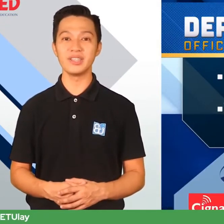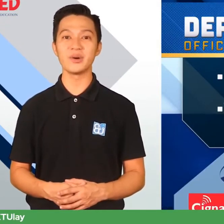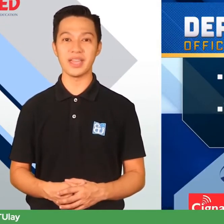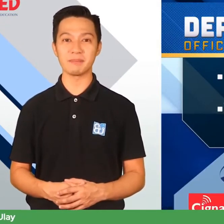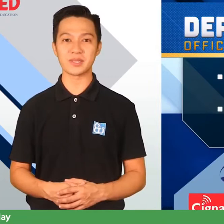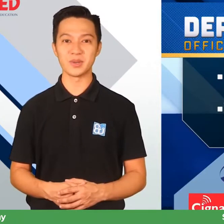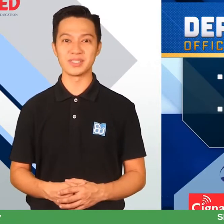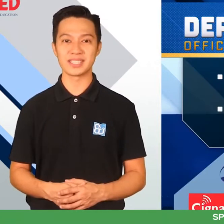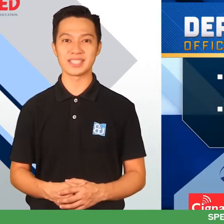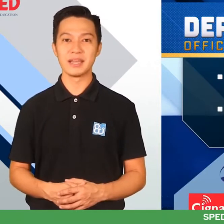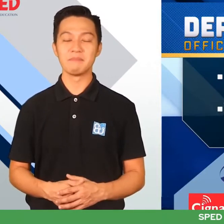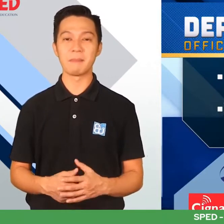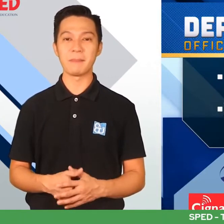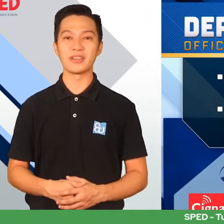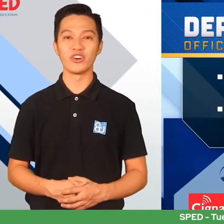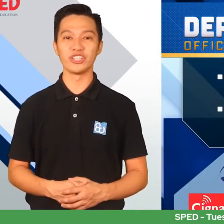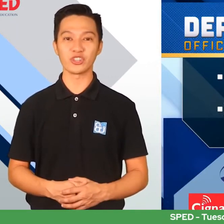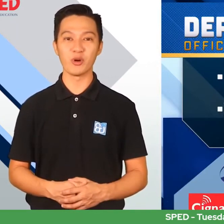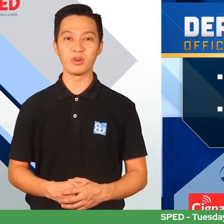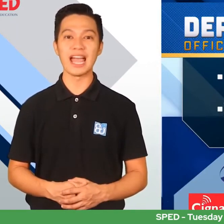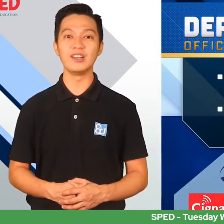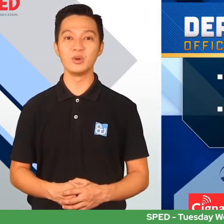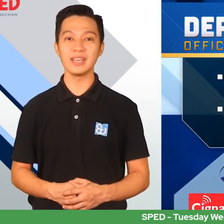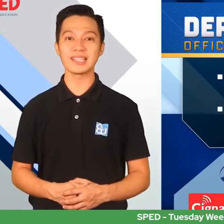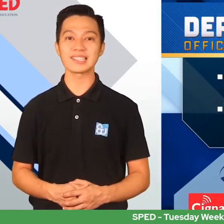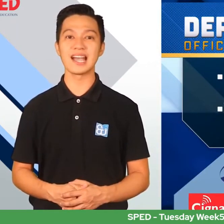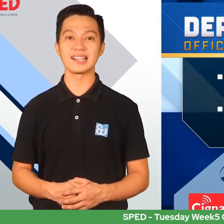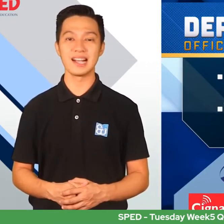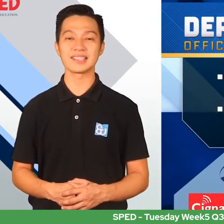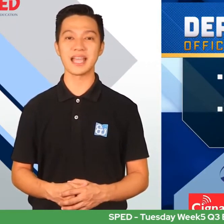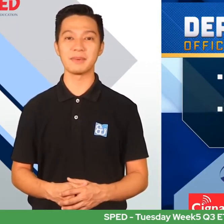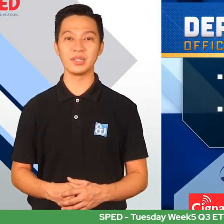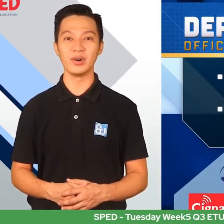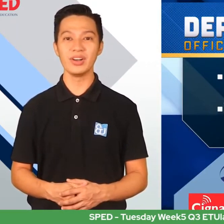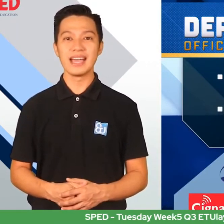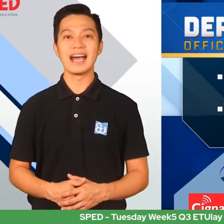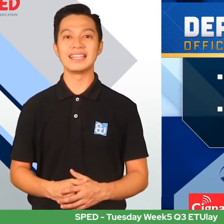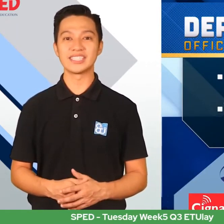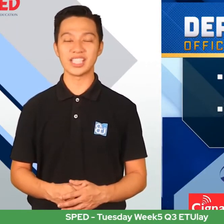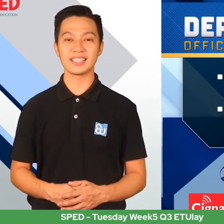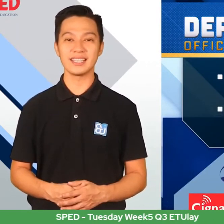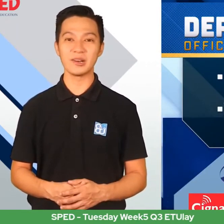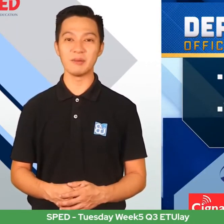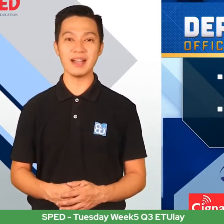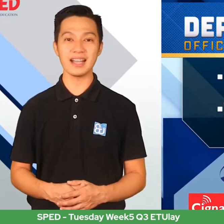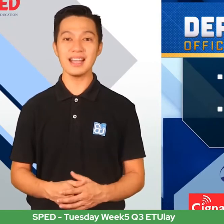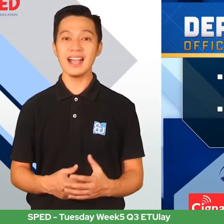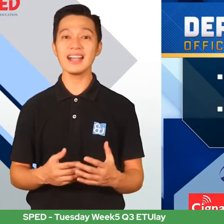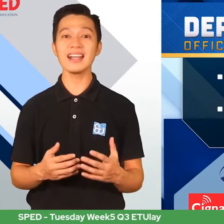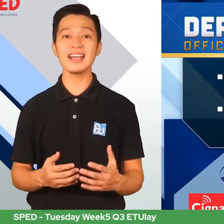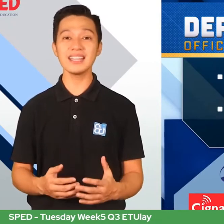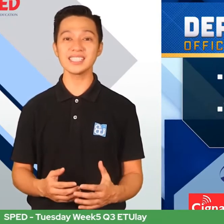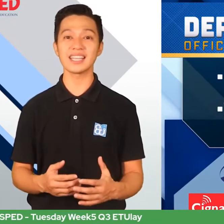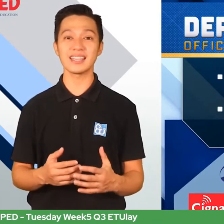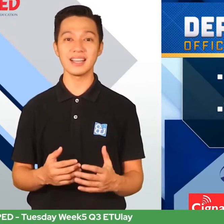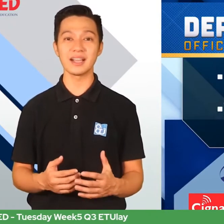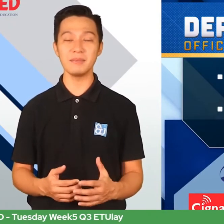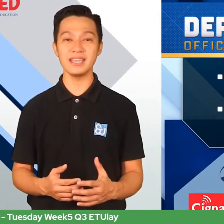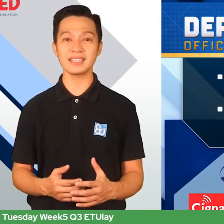video episodes. Mapapanood ito mula Lunes hanggang Sabado, alas 7 ng umaga hanggang alas 7 ng gabi